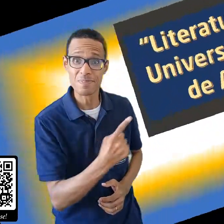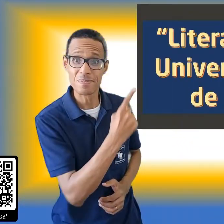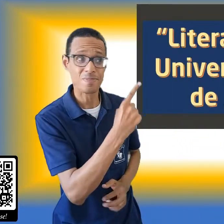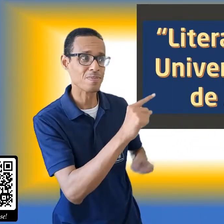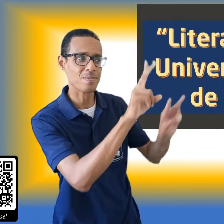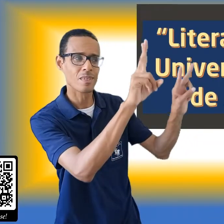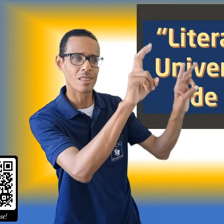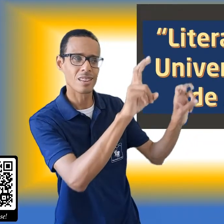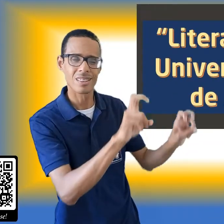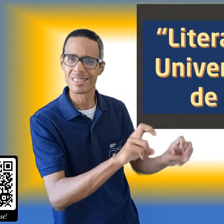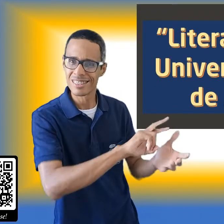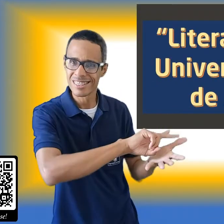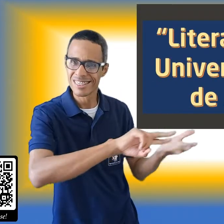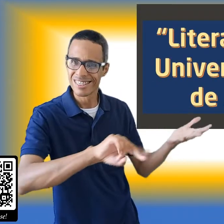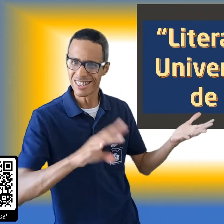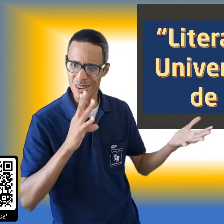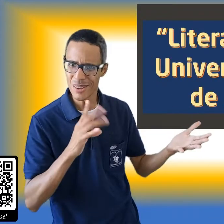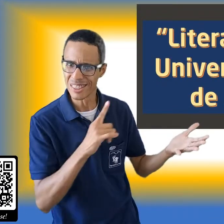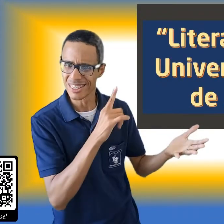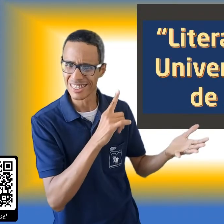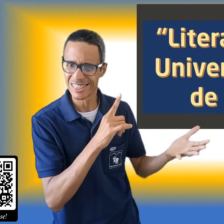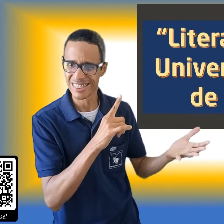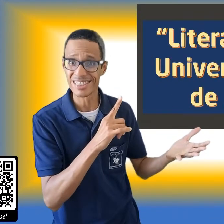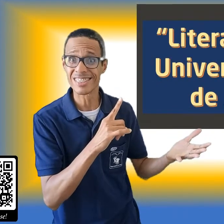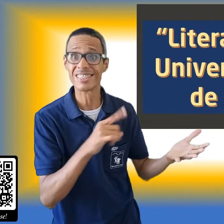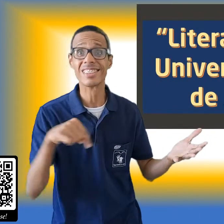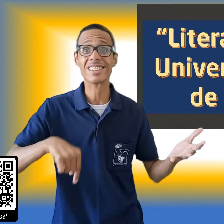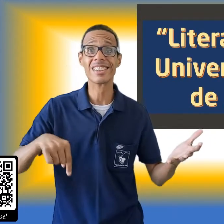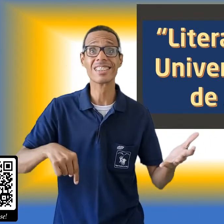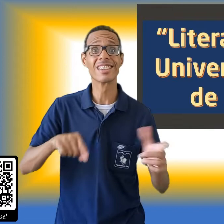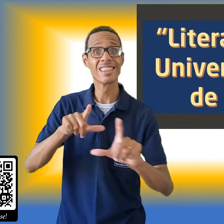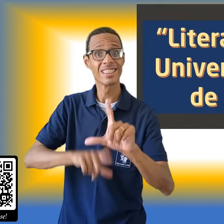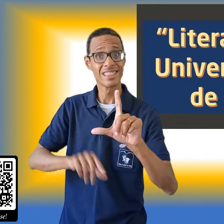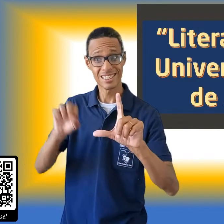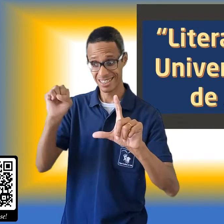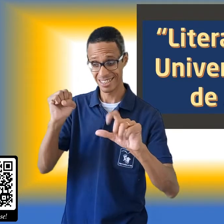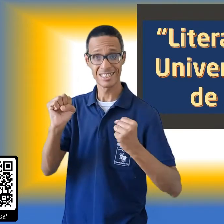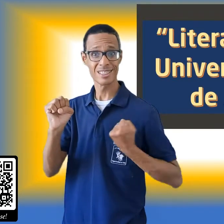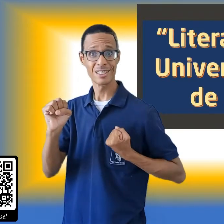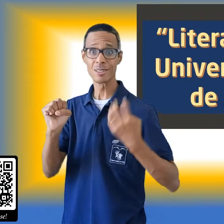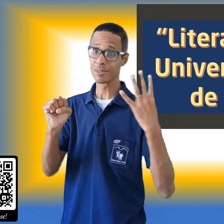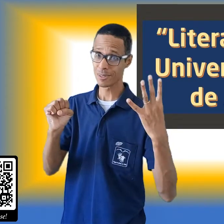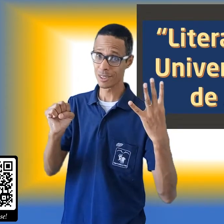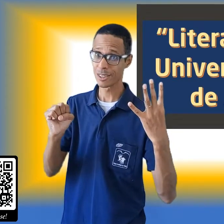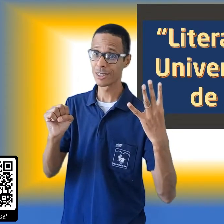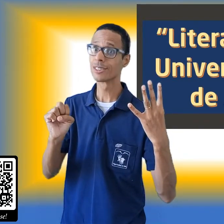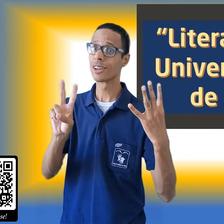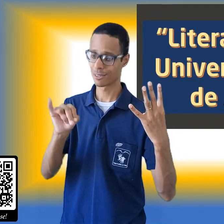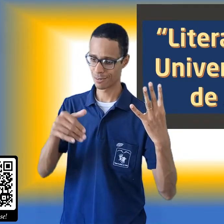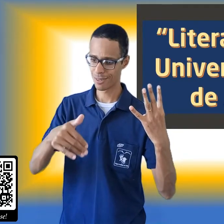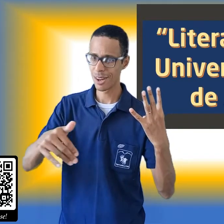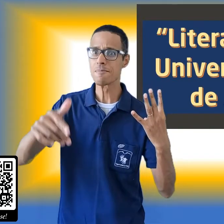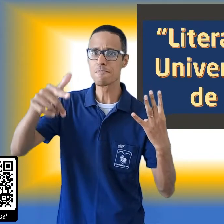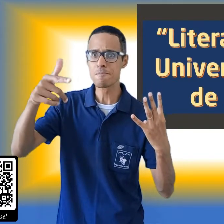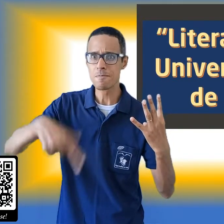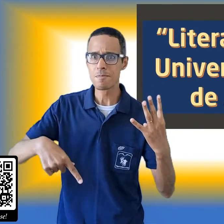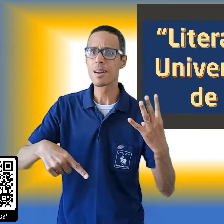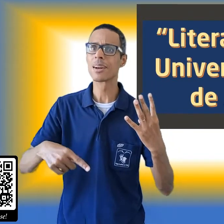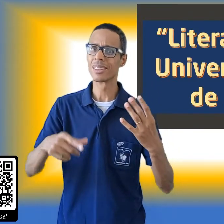E aí, gostou dos títulos? Estamos no bloco 4 da letra S. Ainda teremos